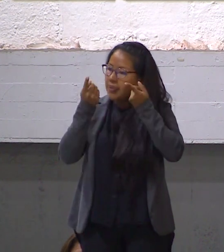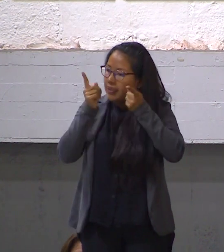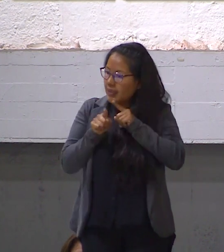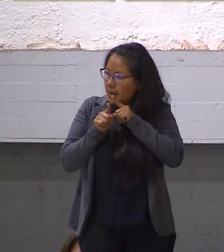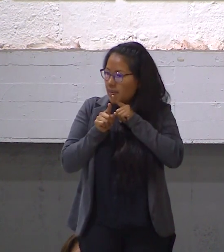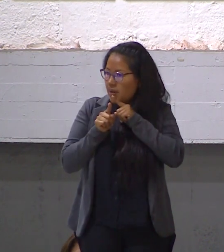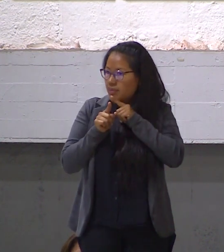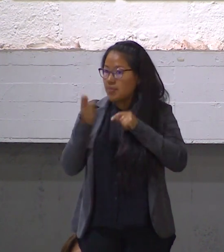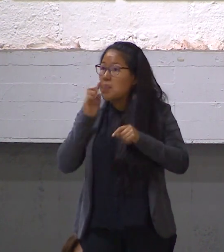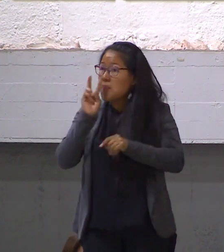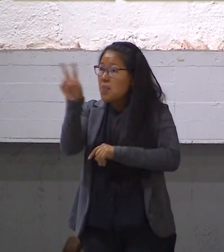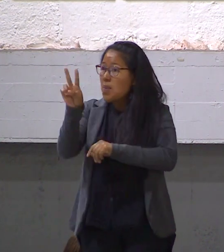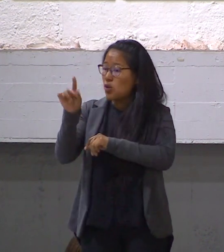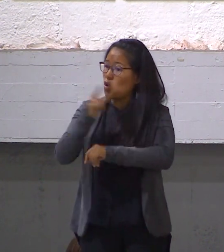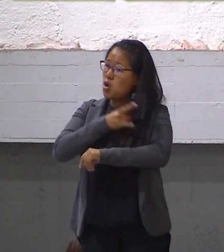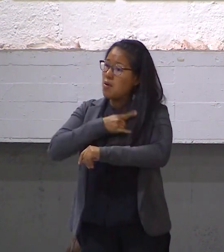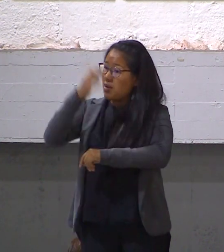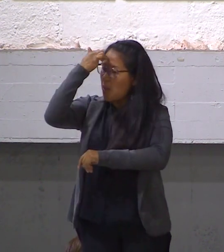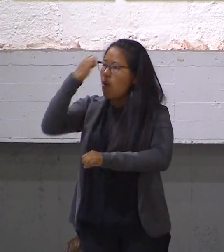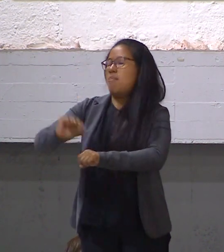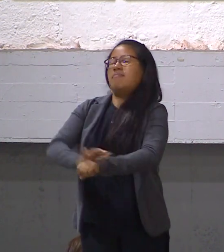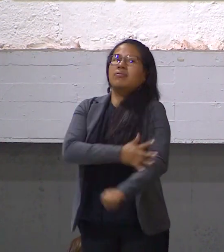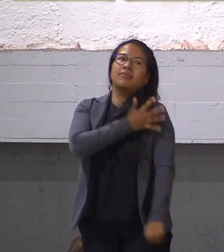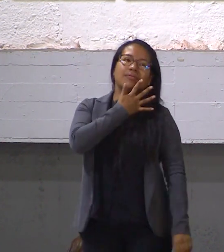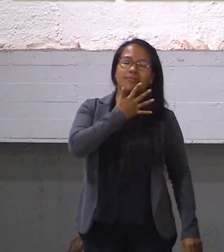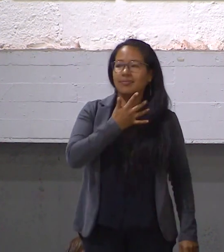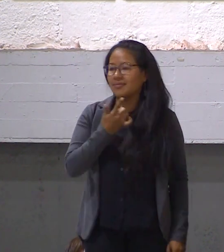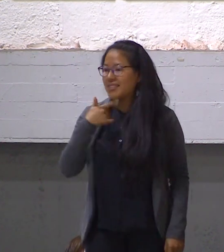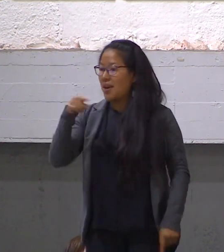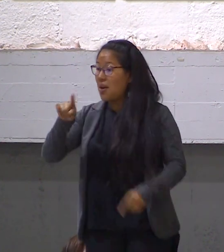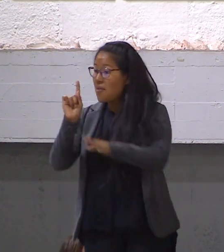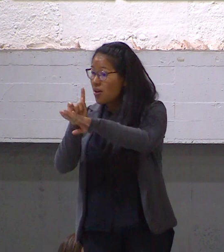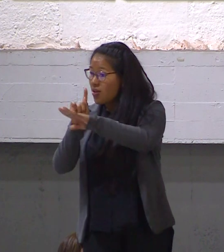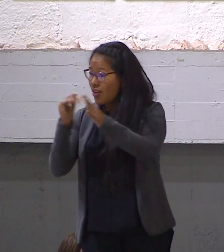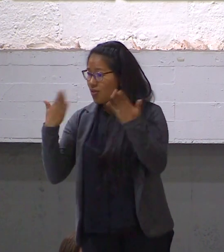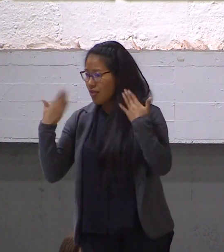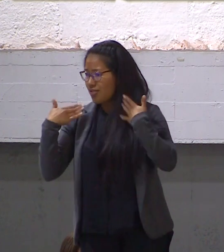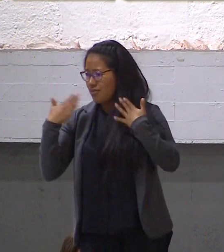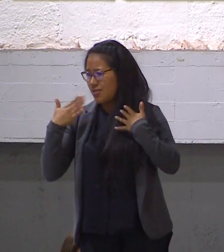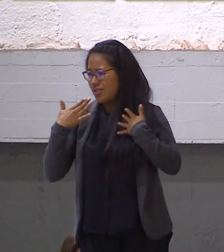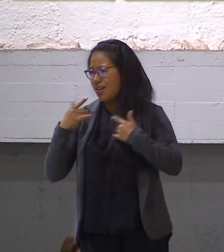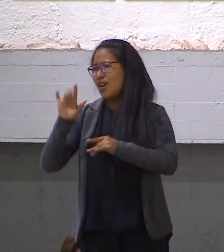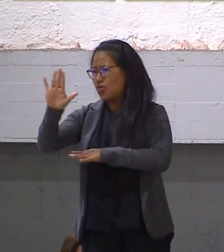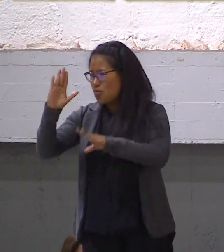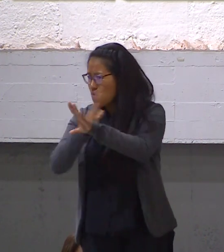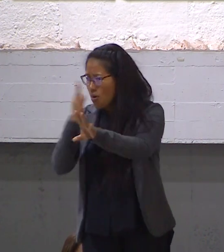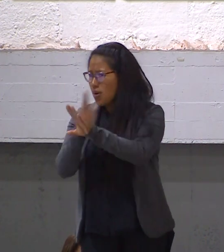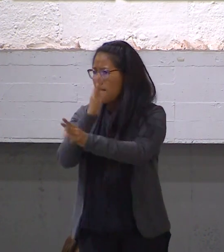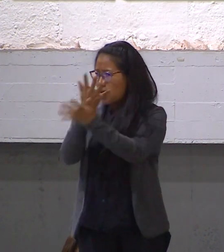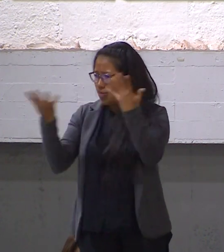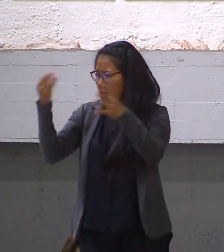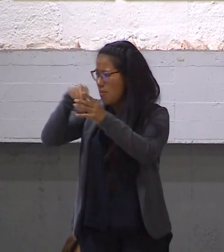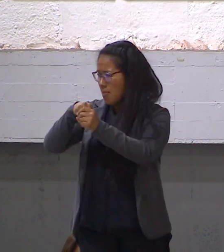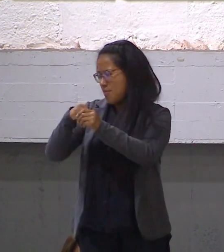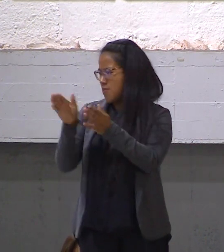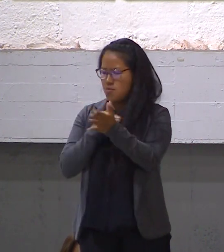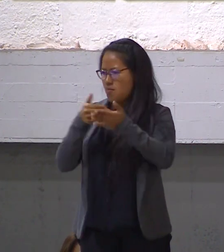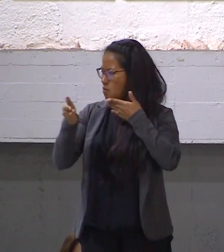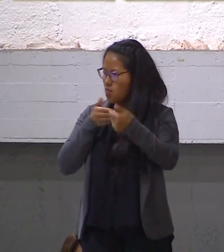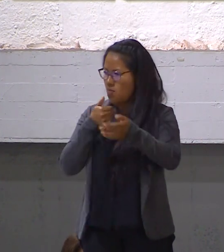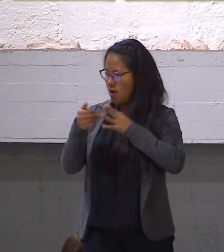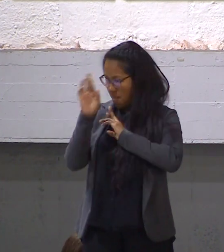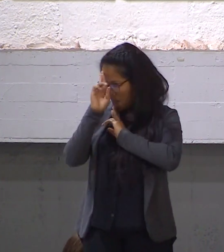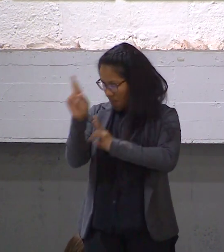vemos universidad pedagógica y cuando nombran la facultad de educación física con todos los problemas y todo queremos respetar la